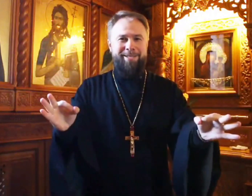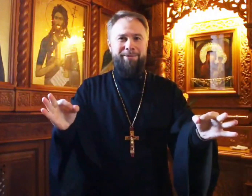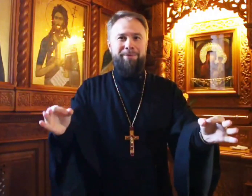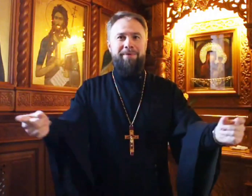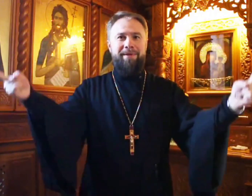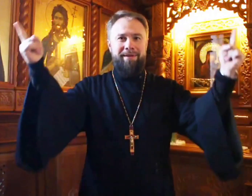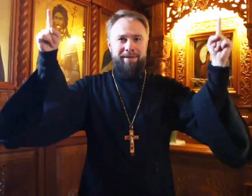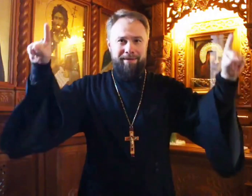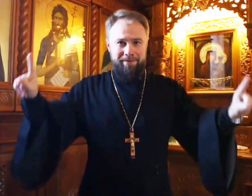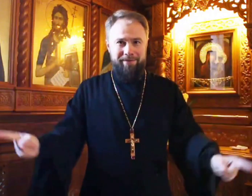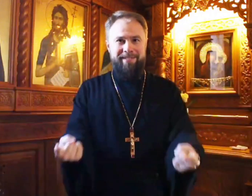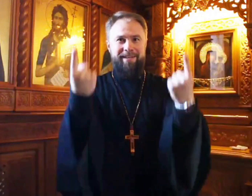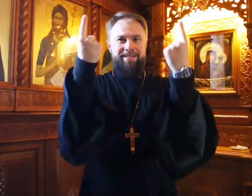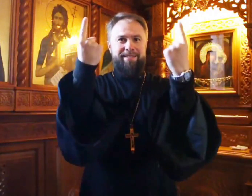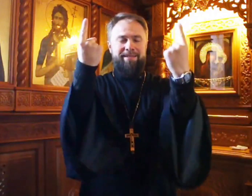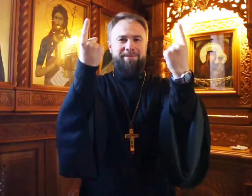Воистину воскресе!